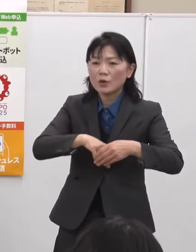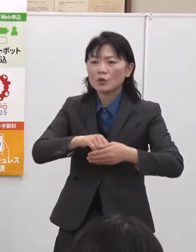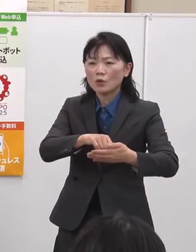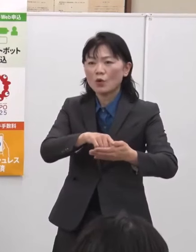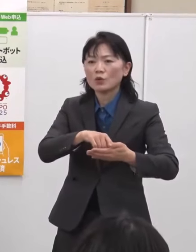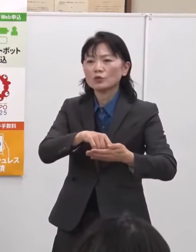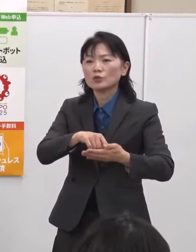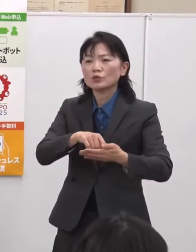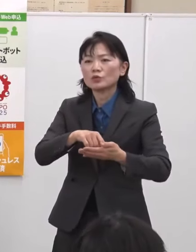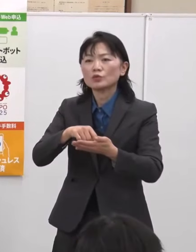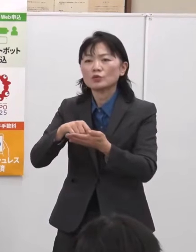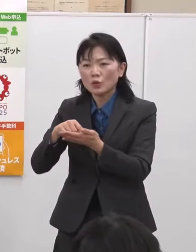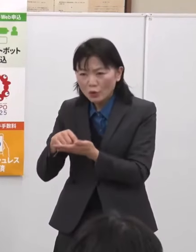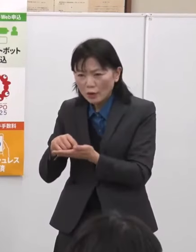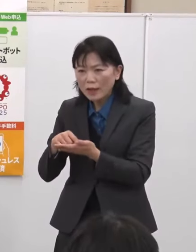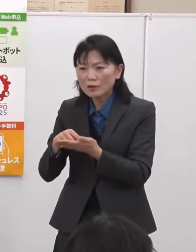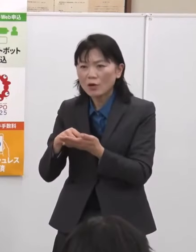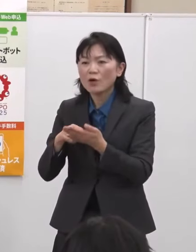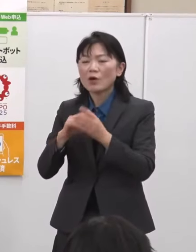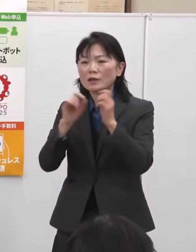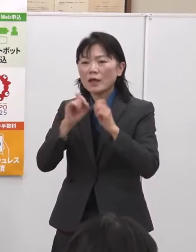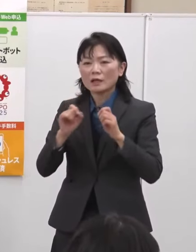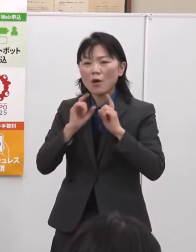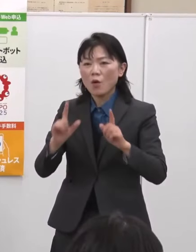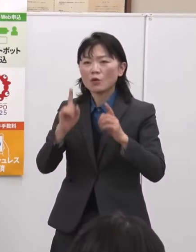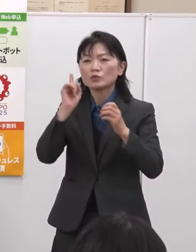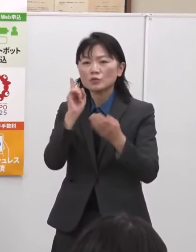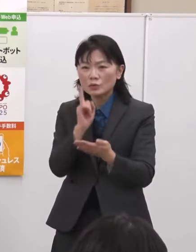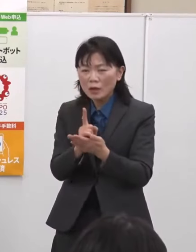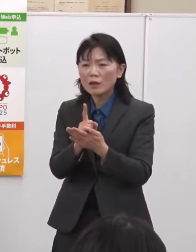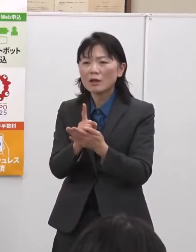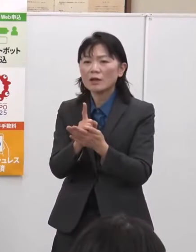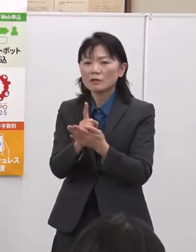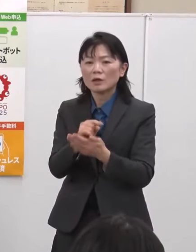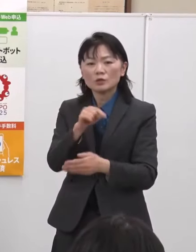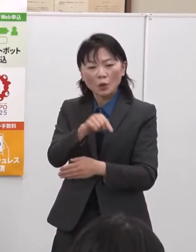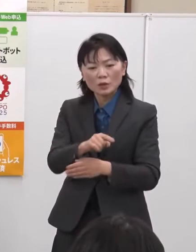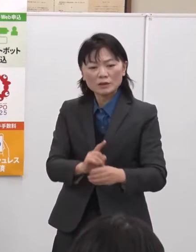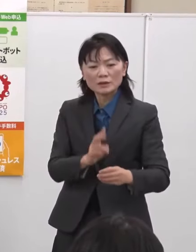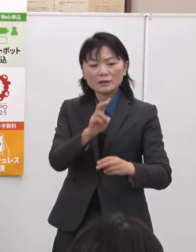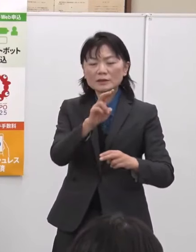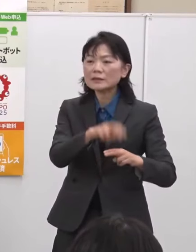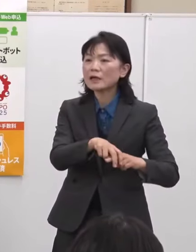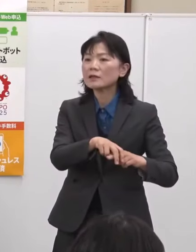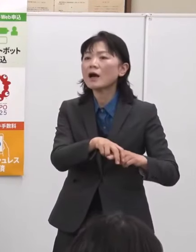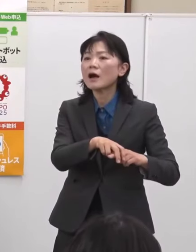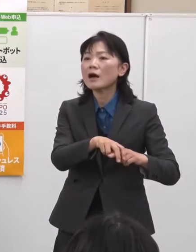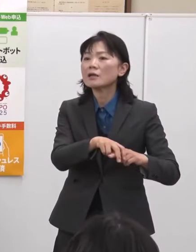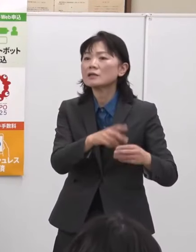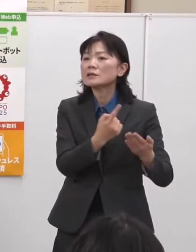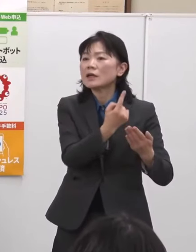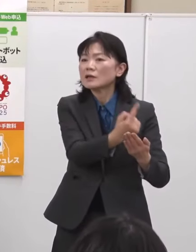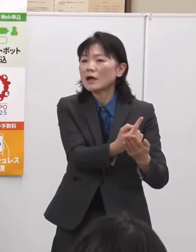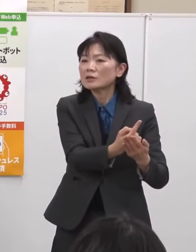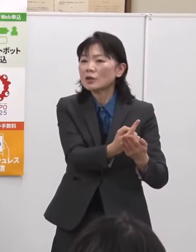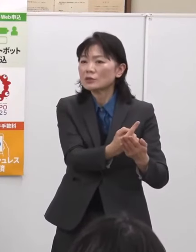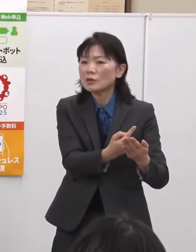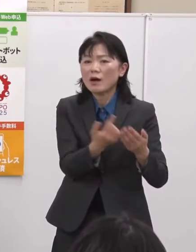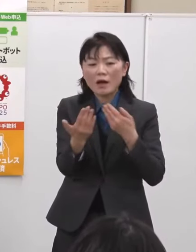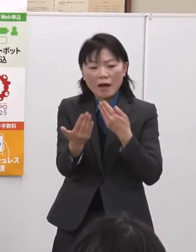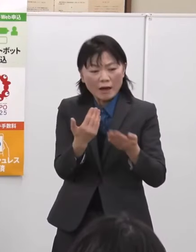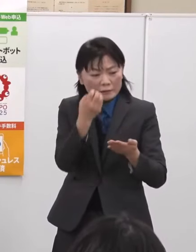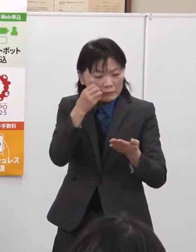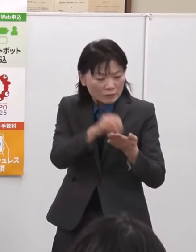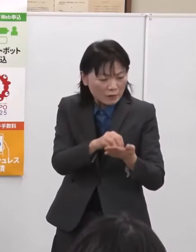と結果の報告のみで、そこに参加するということについては明記をされていないので、市の